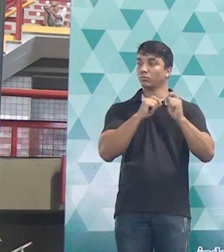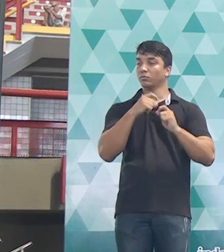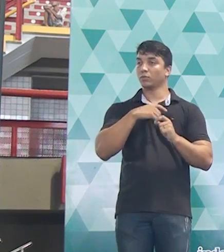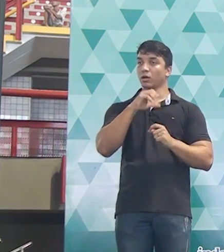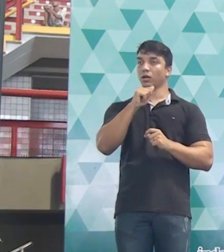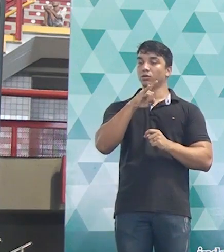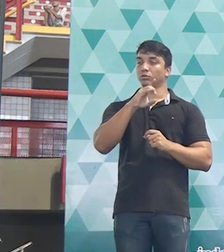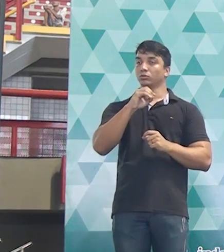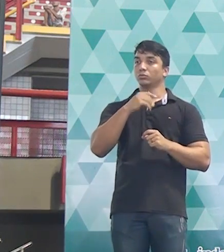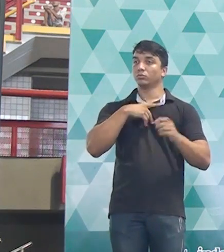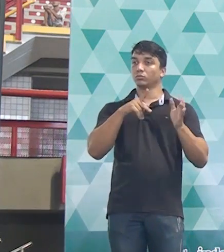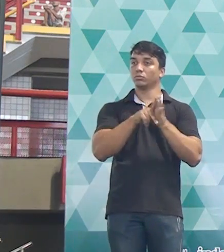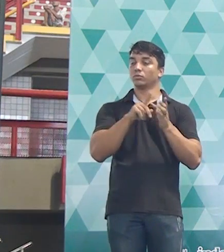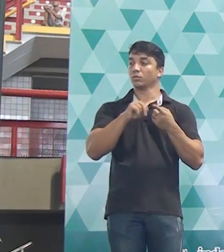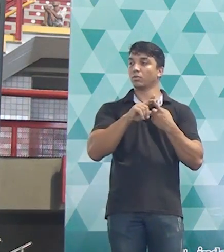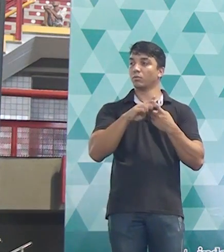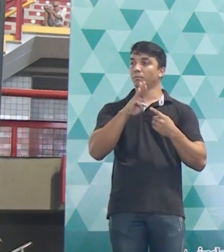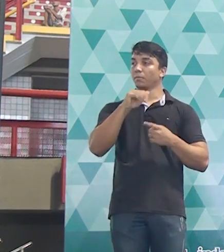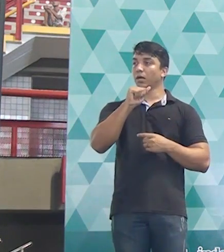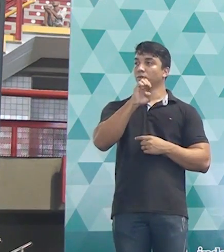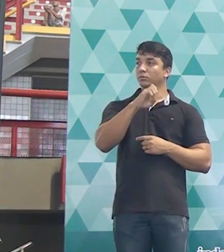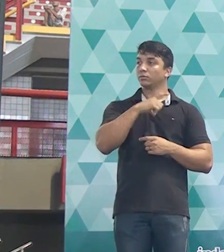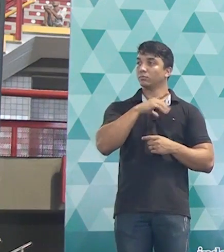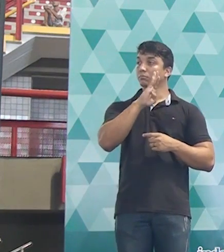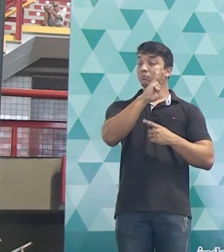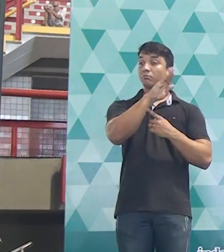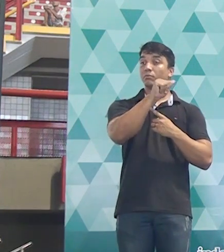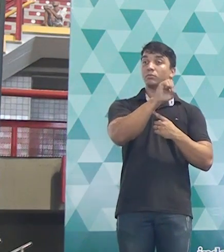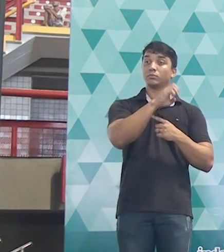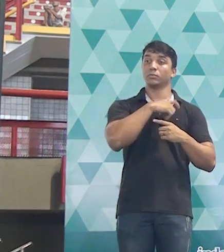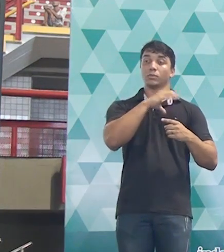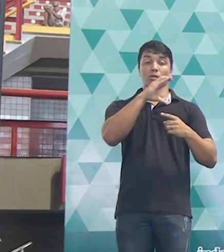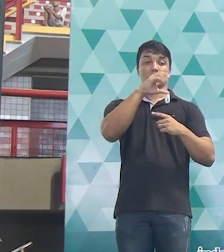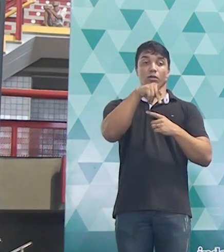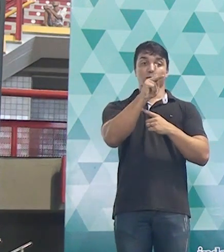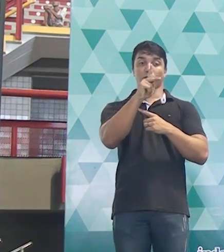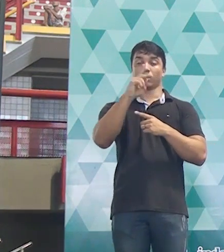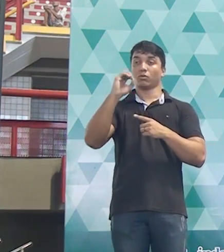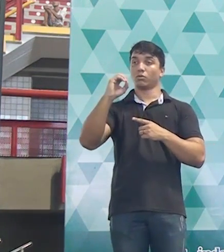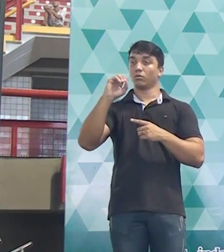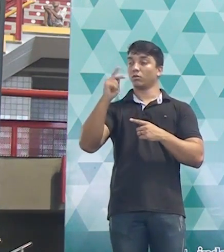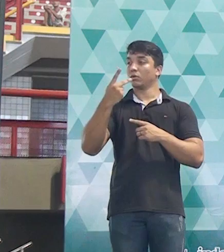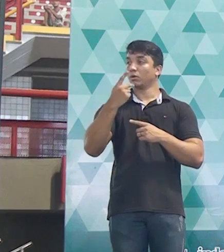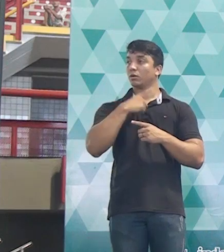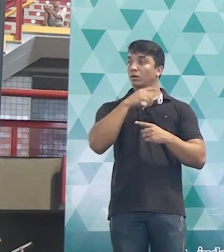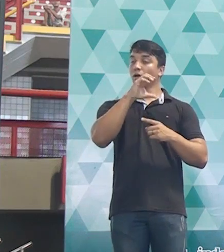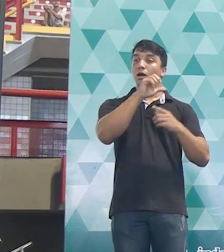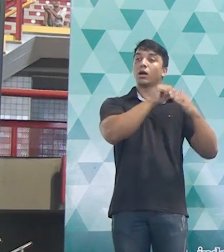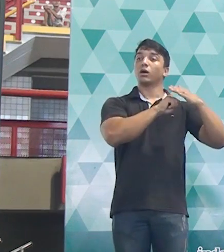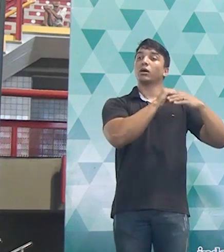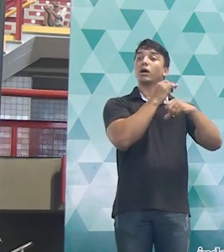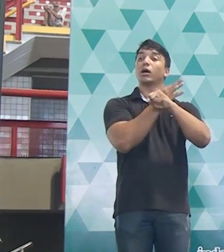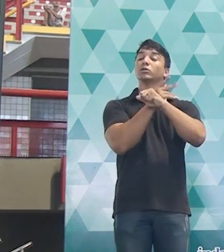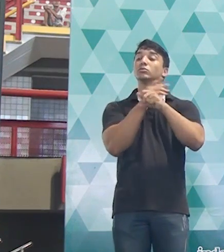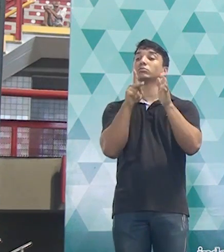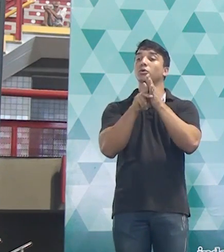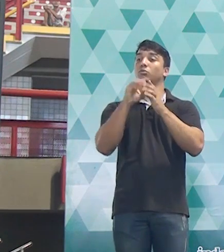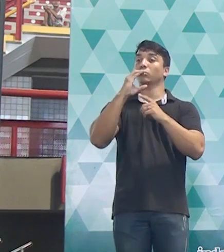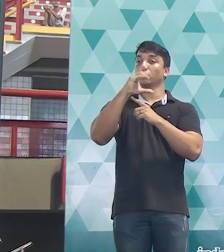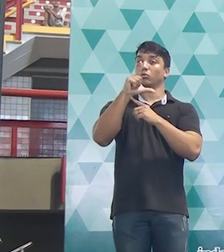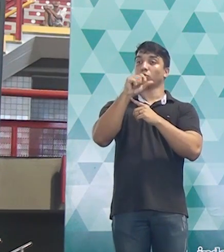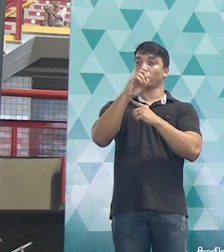ácido e de uma base. A base é o KOH, o ácido é o ácido clorídrico.